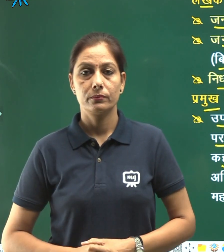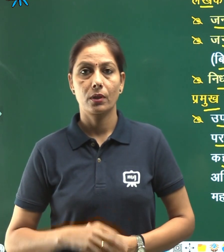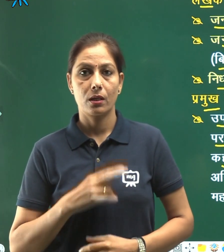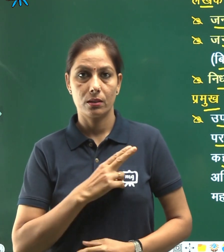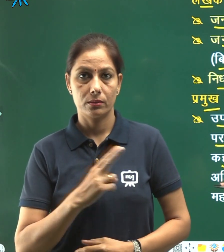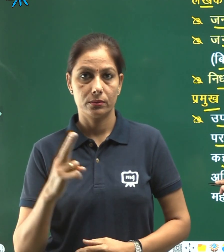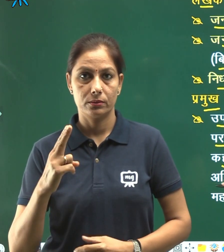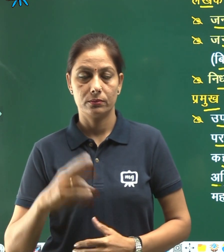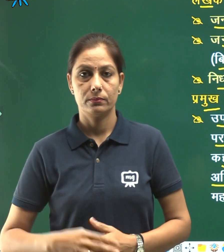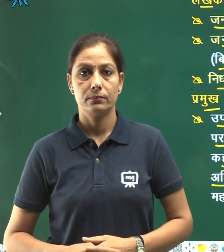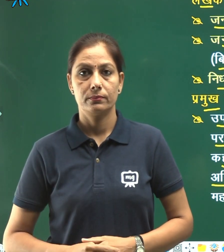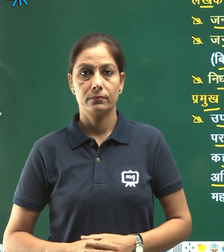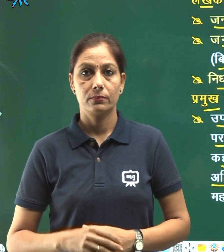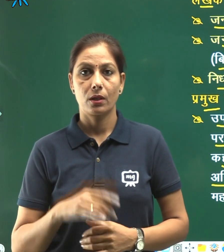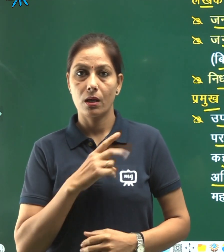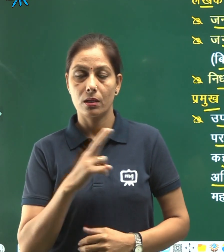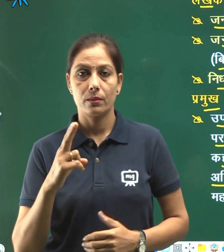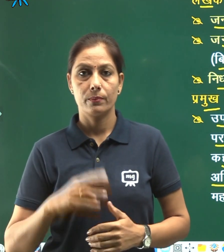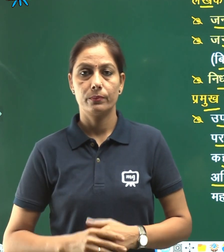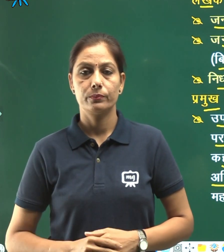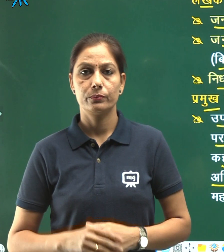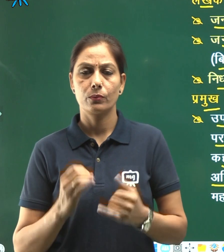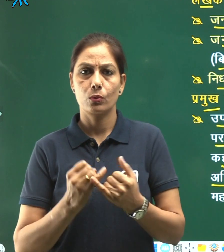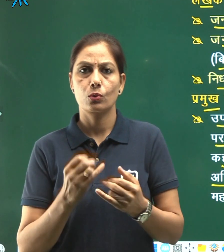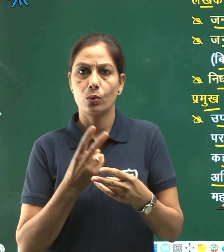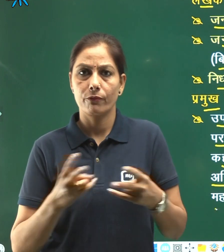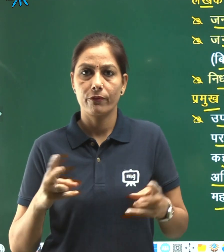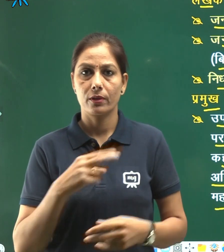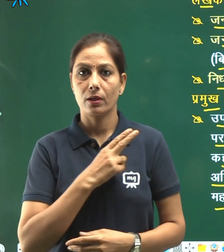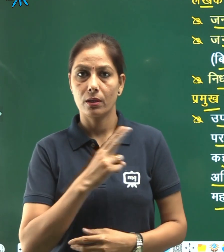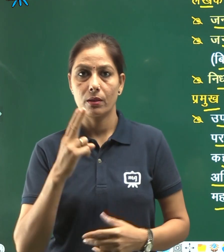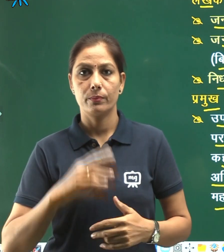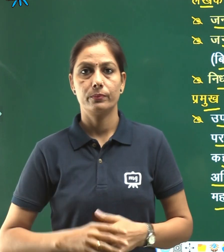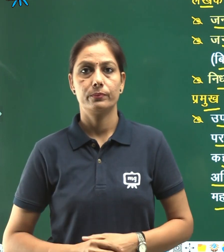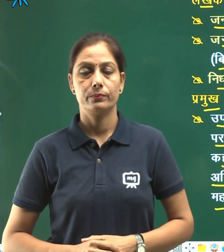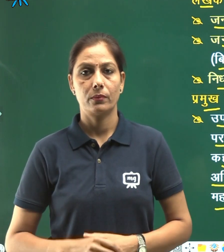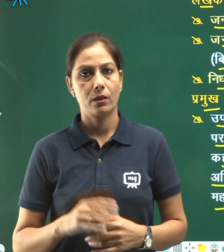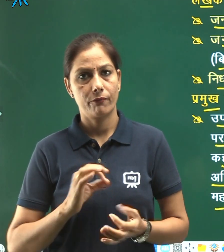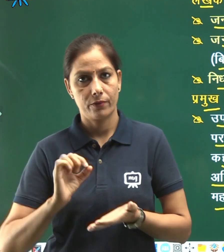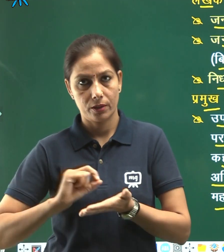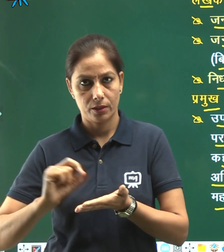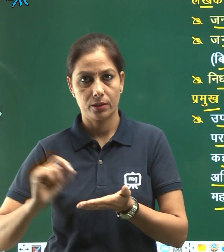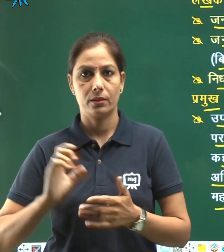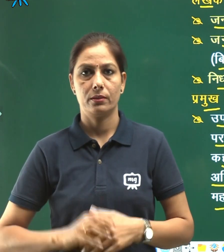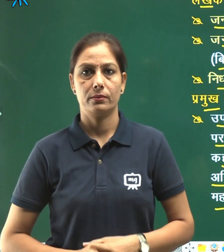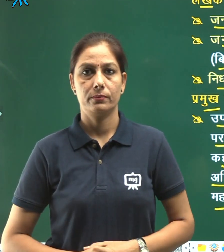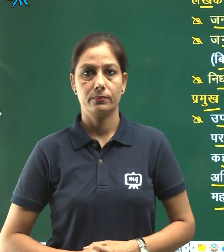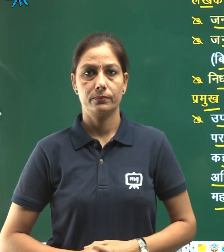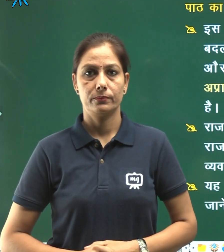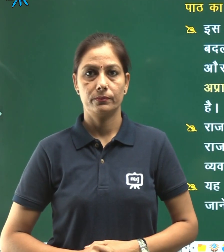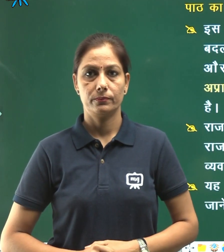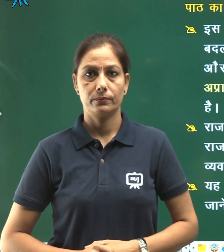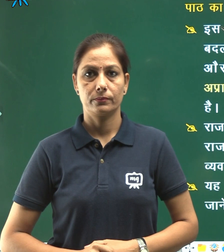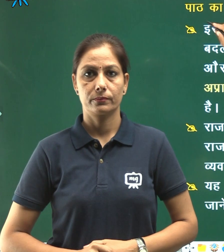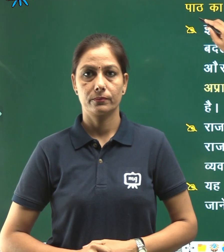ठुमरी, अगिनखोर, आदिम रात्रि की महक आदि है।